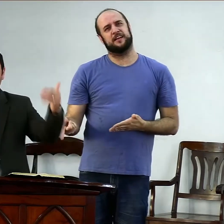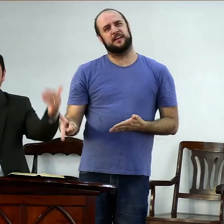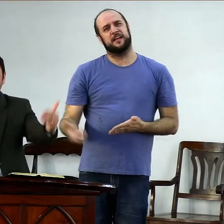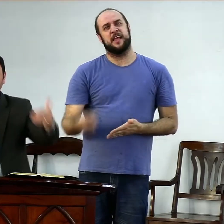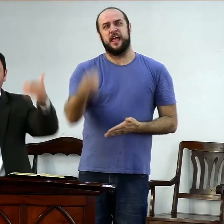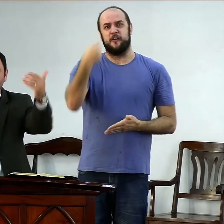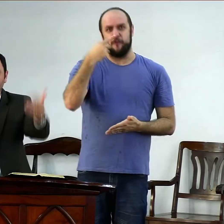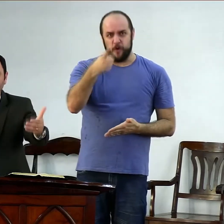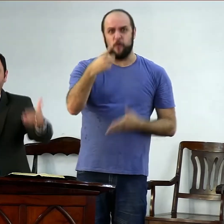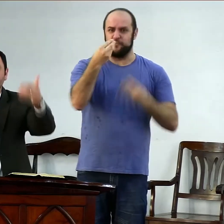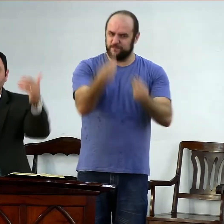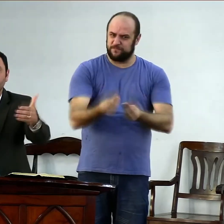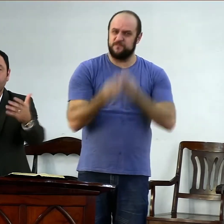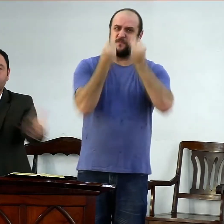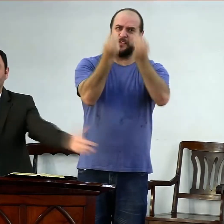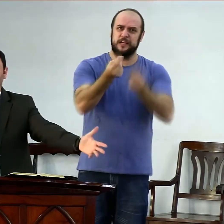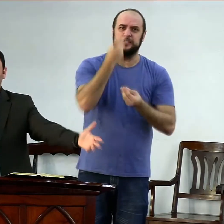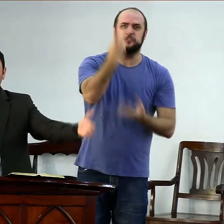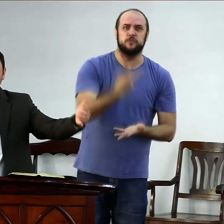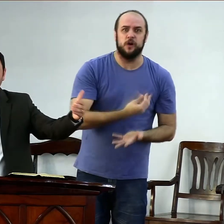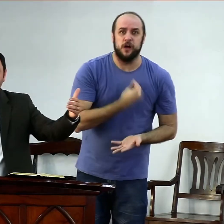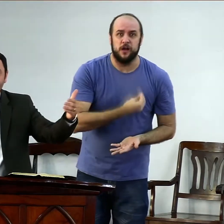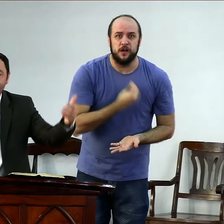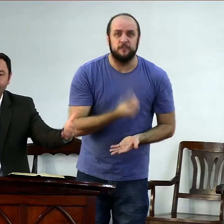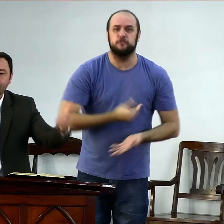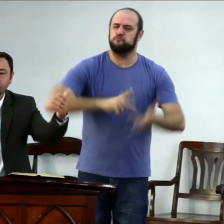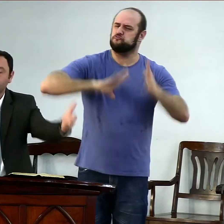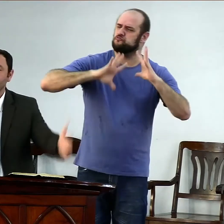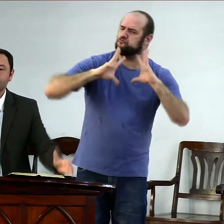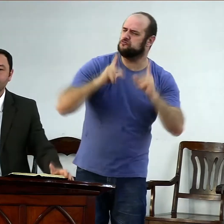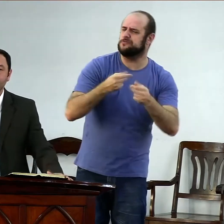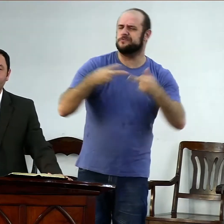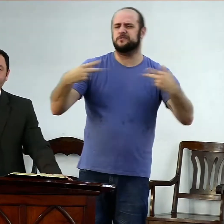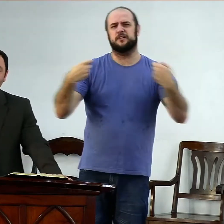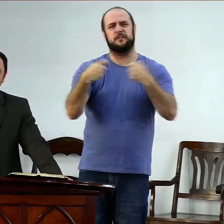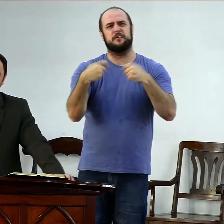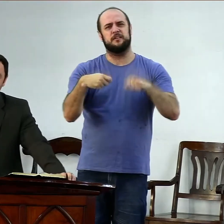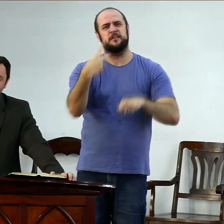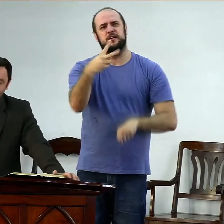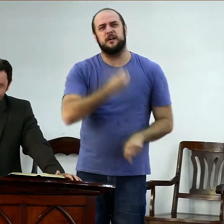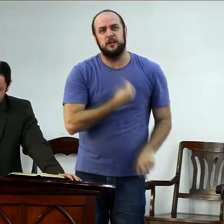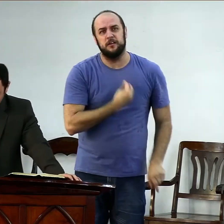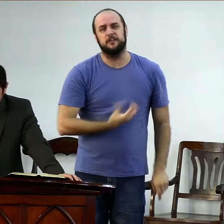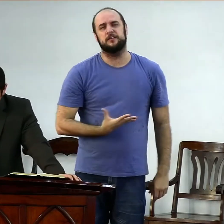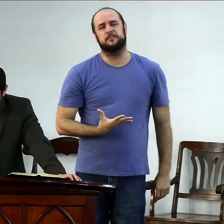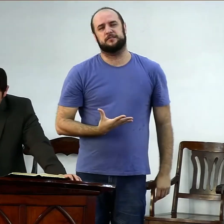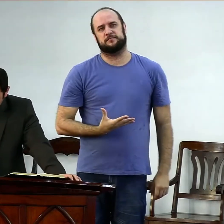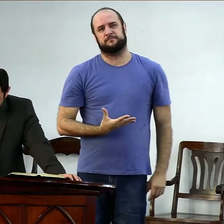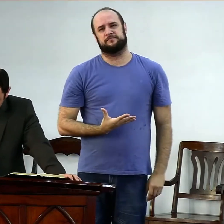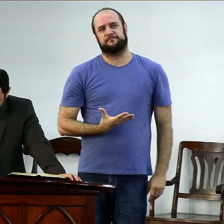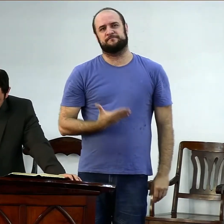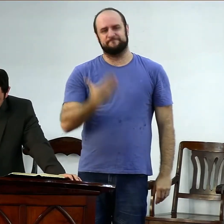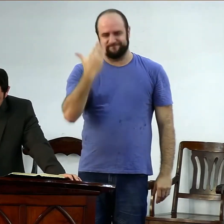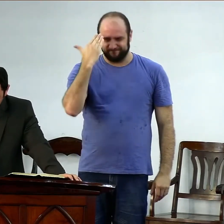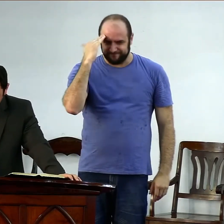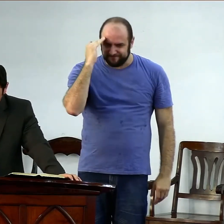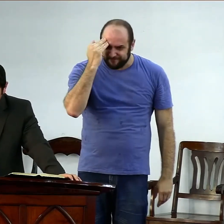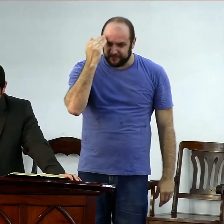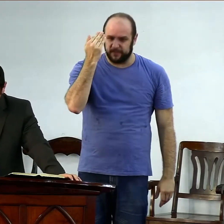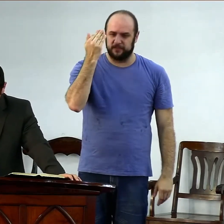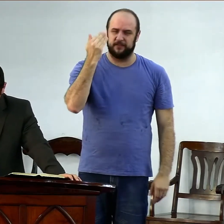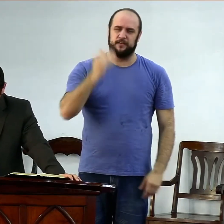vou trazer sobre você tudo aquilo que é de sua necessidade? Sem dúvida